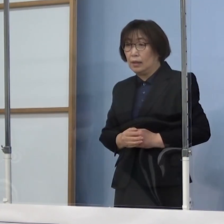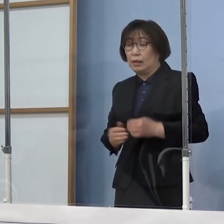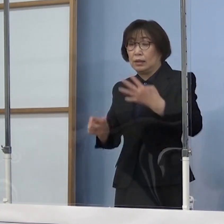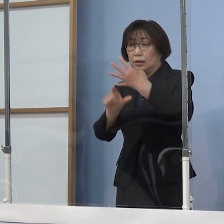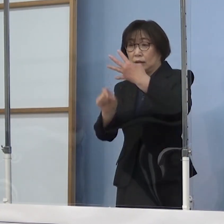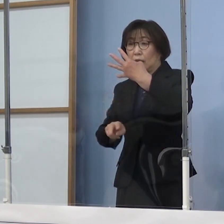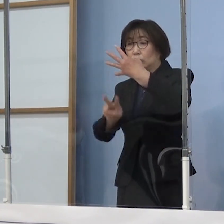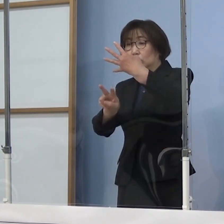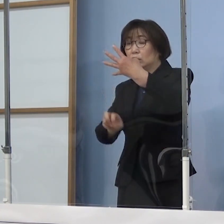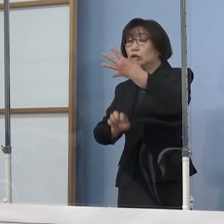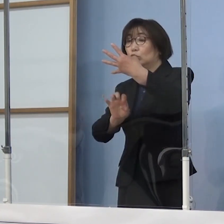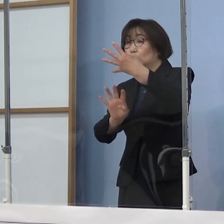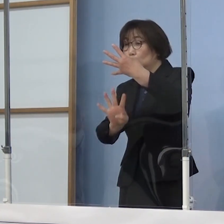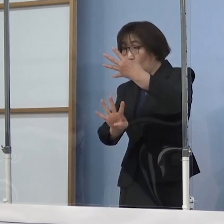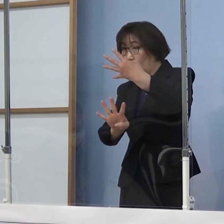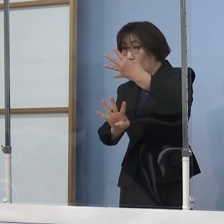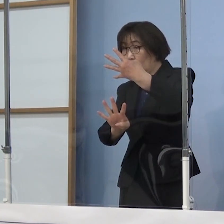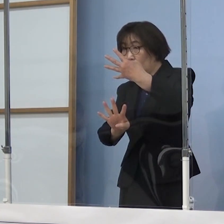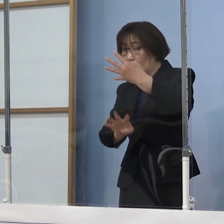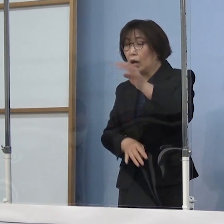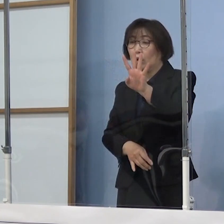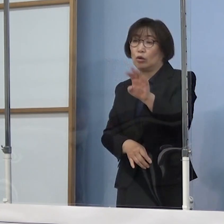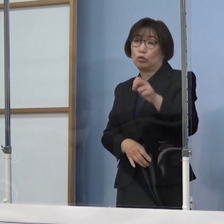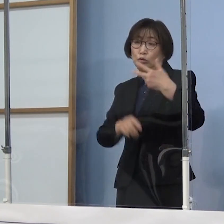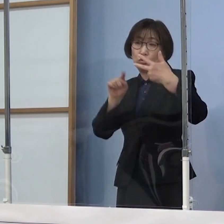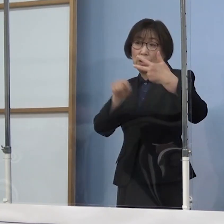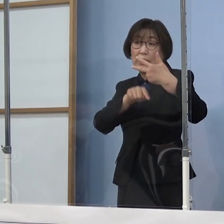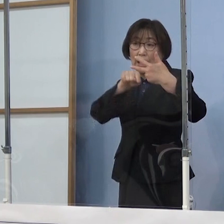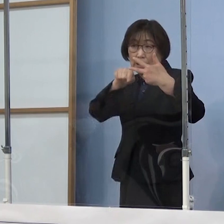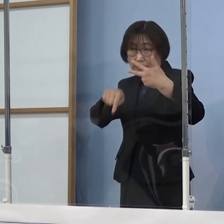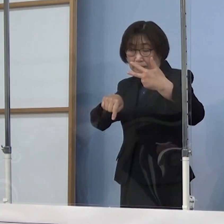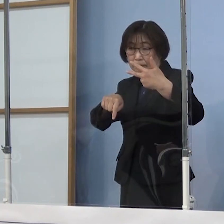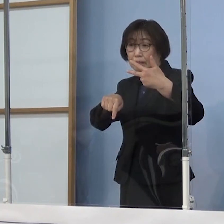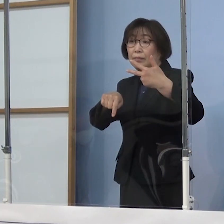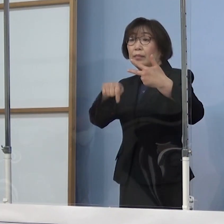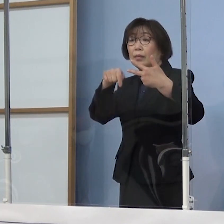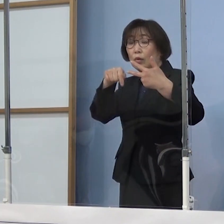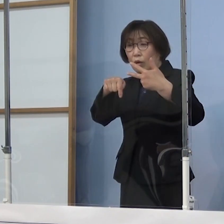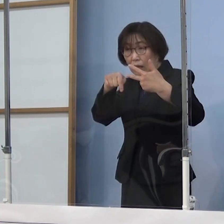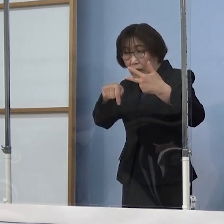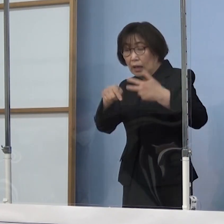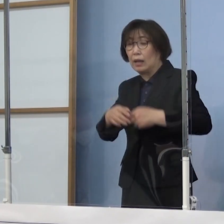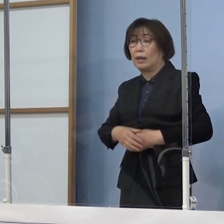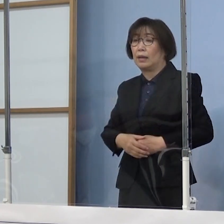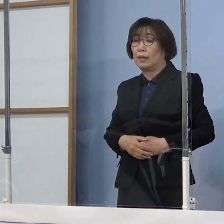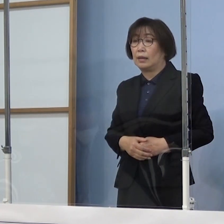4月の24日47であったものが、なんと